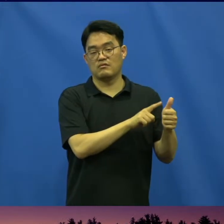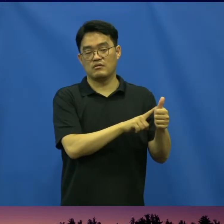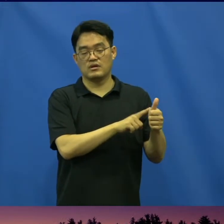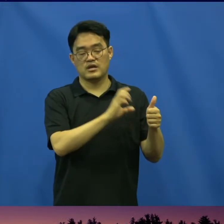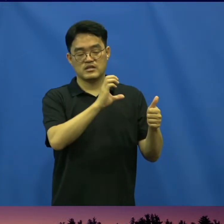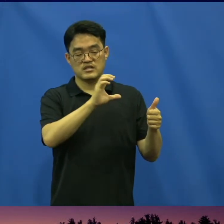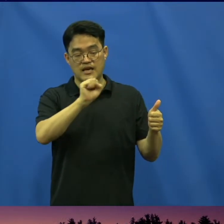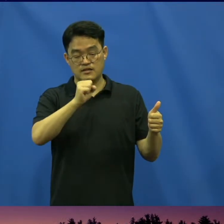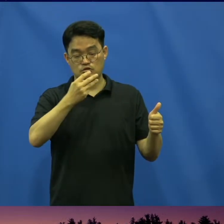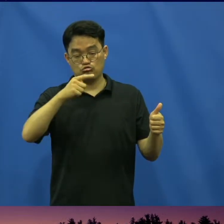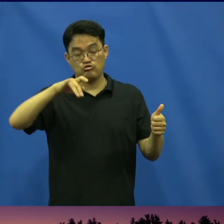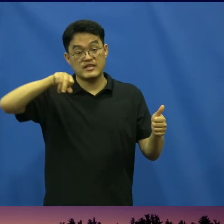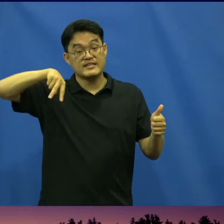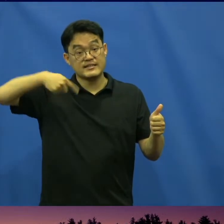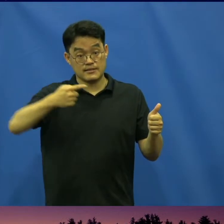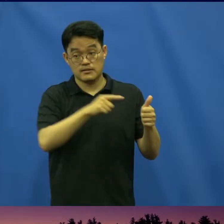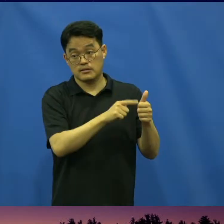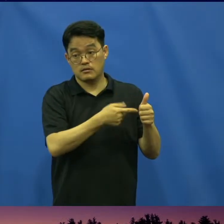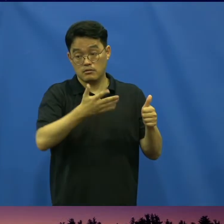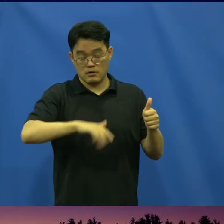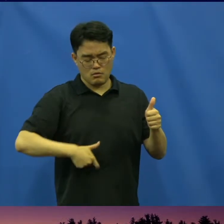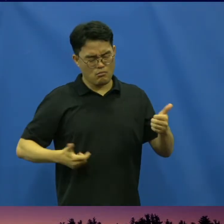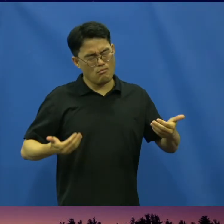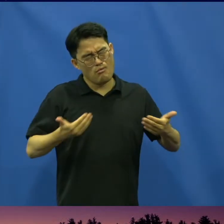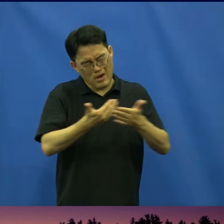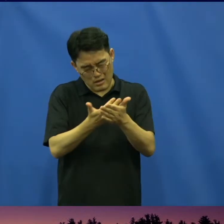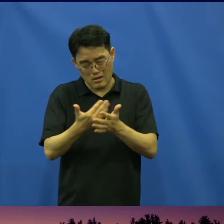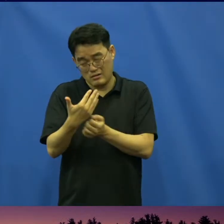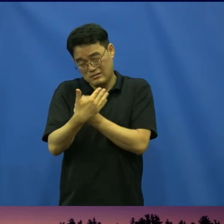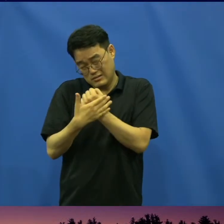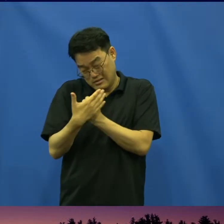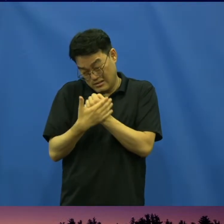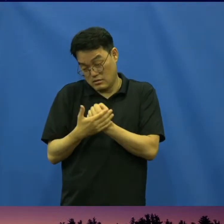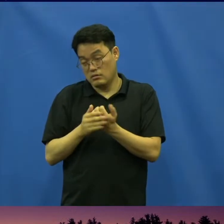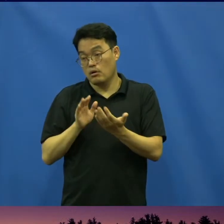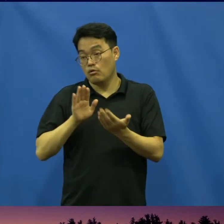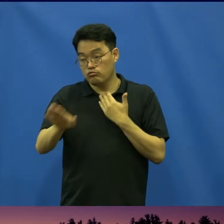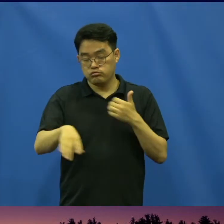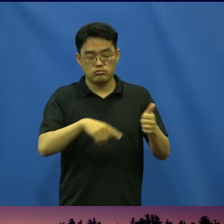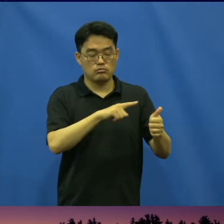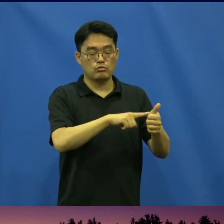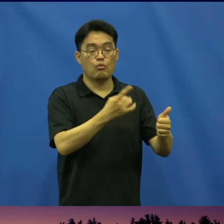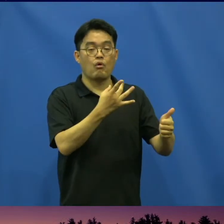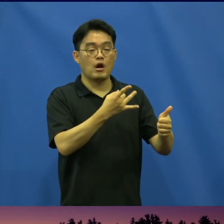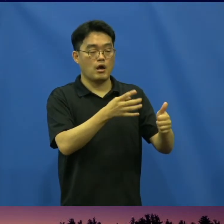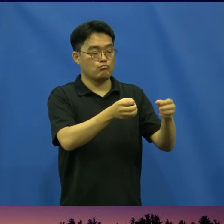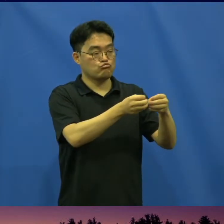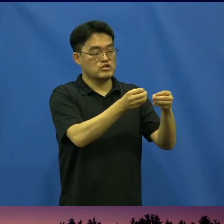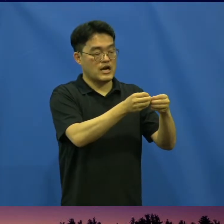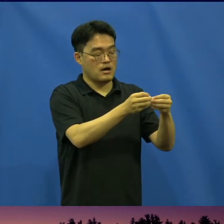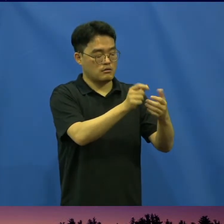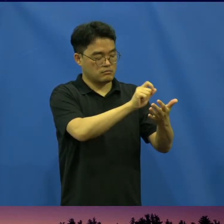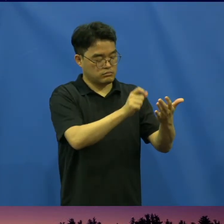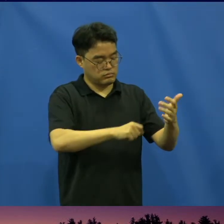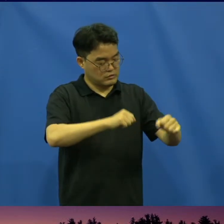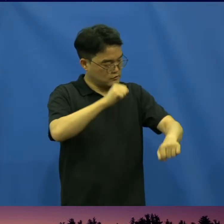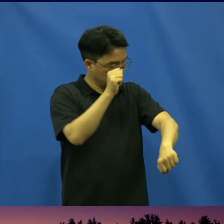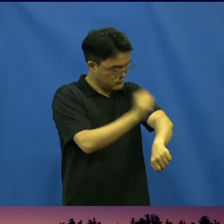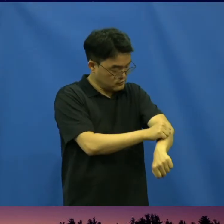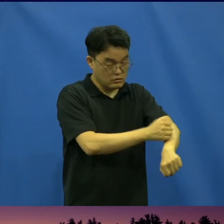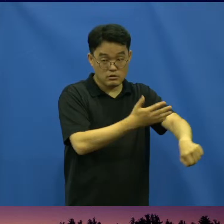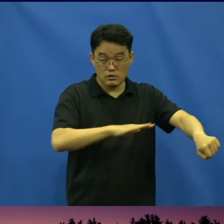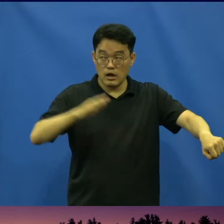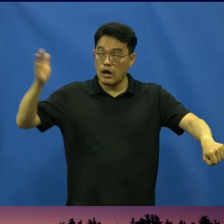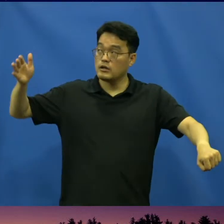근데 회심하고 나니까요. 그가 은혜를 받으니까 그의 글들을 통해서 엄청난 영향을 끼치는 거예요. 석학이잖아요.